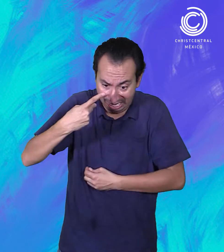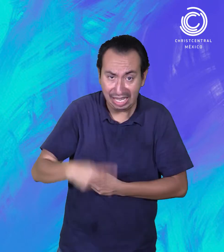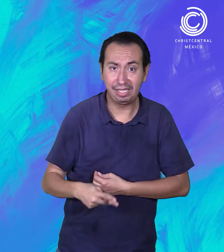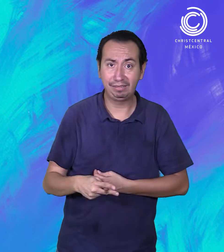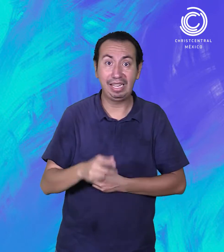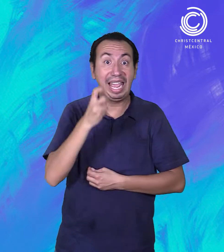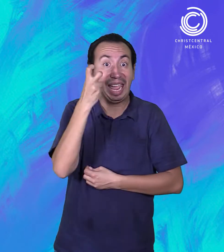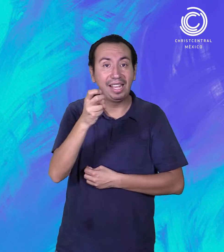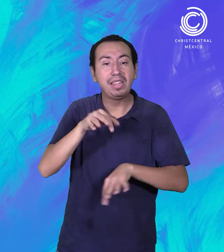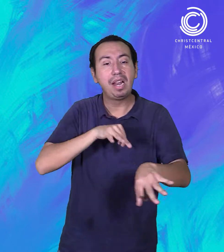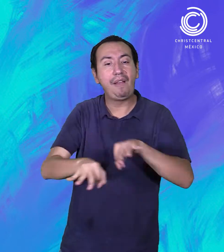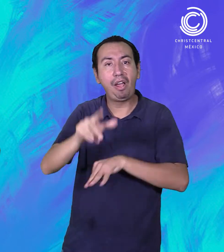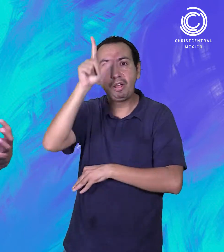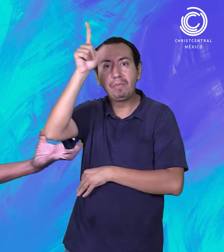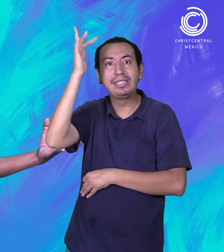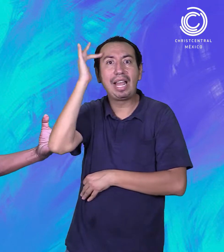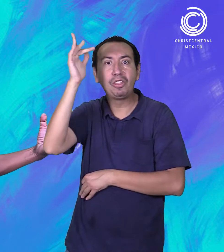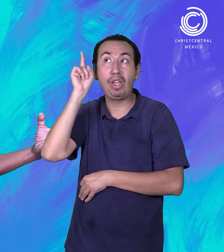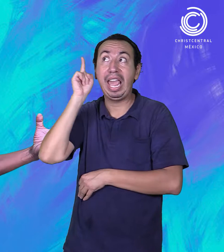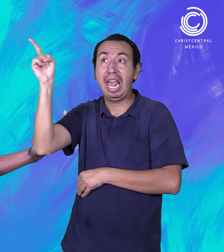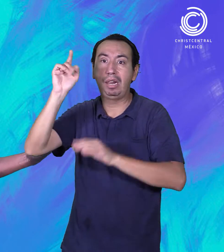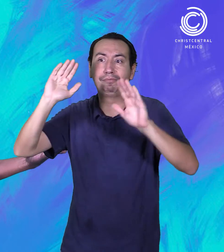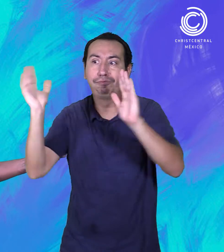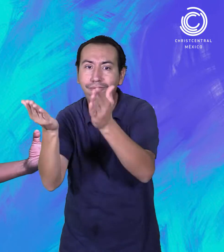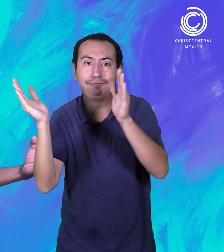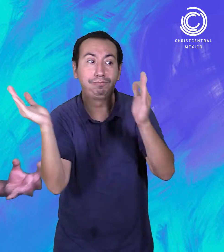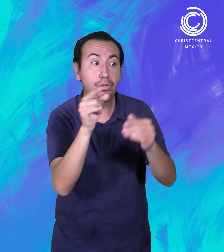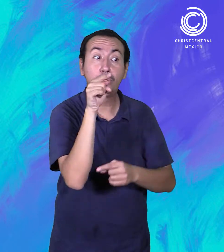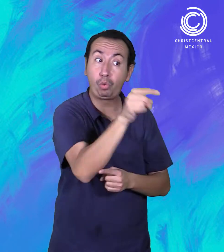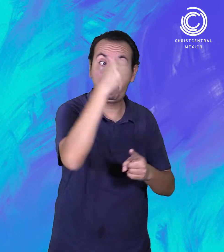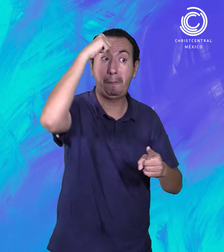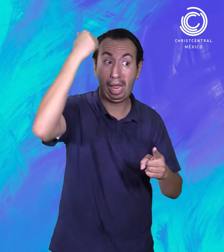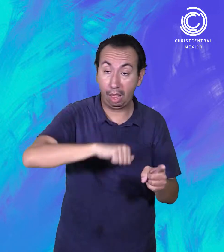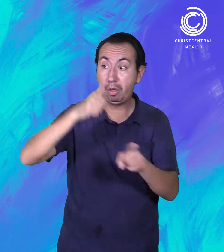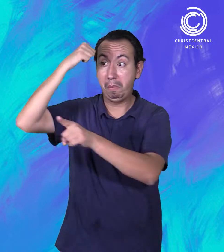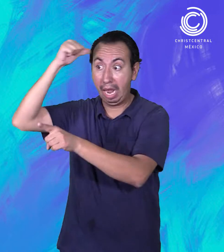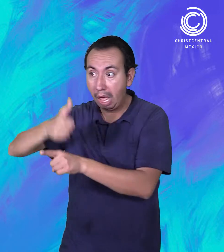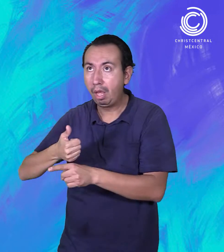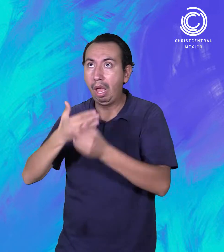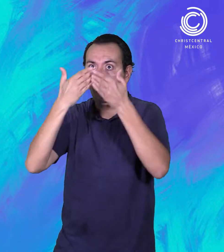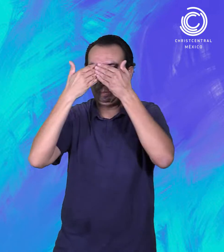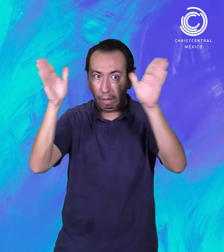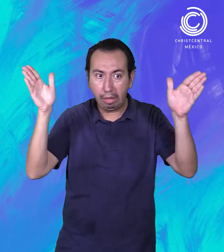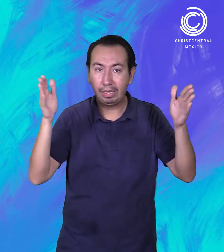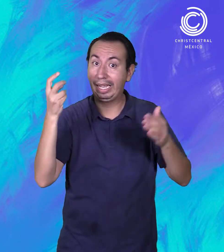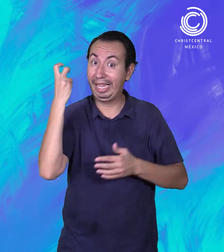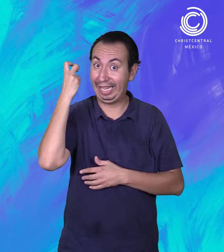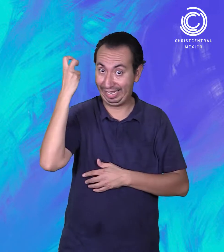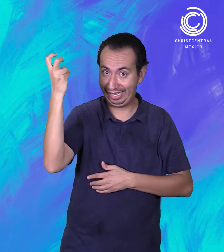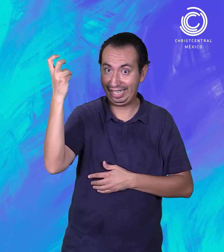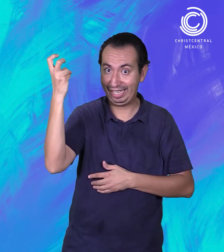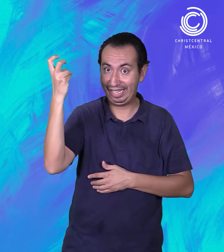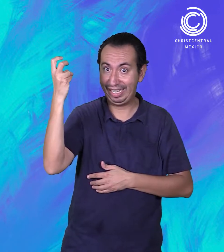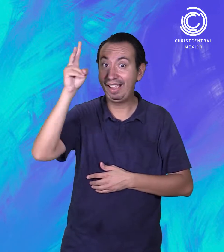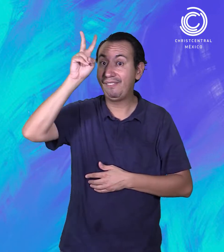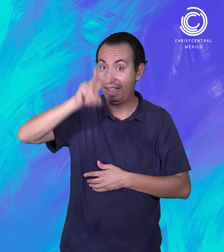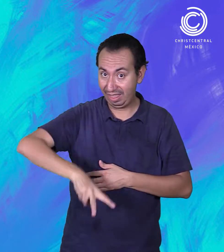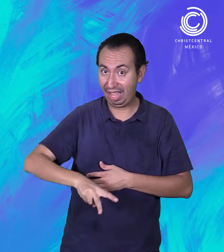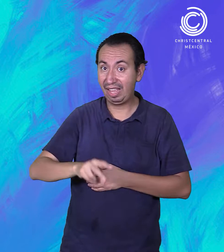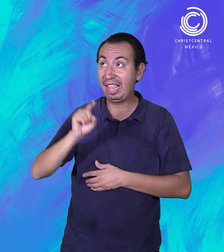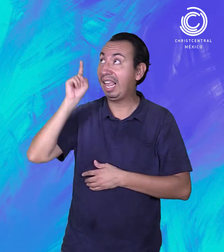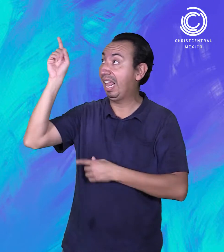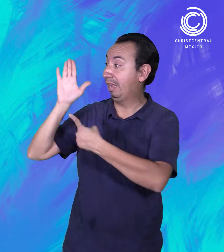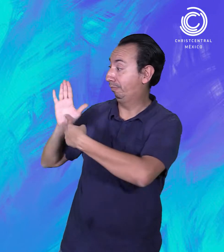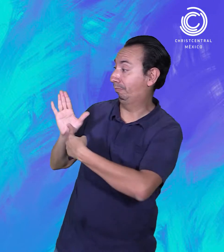Espíritu Santo. No solamente convencernos de que somos pecadores, sino también hacer real la persona de